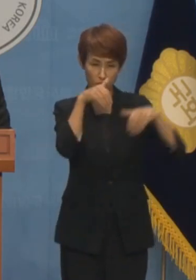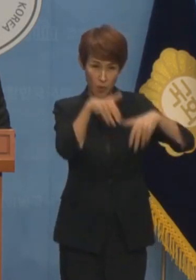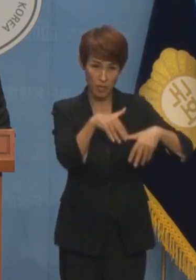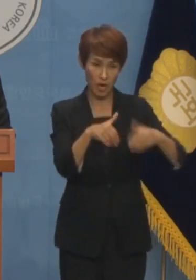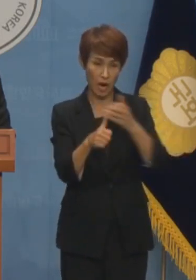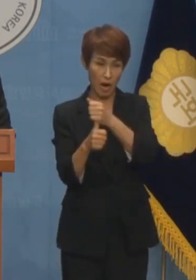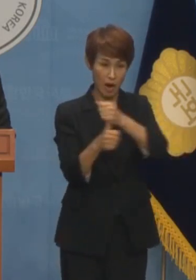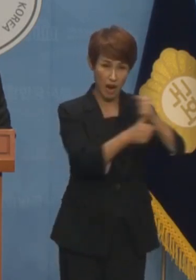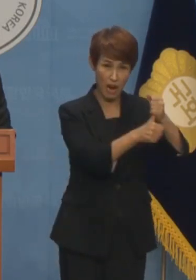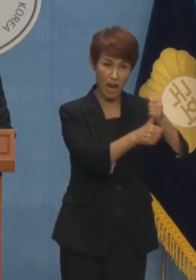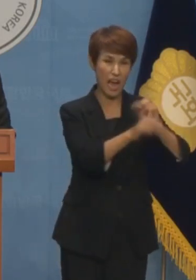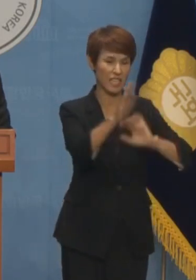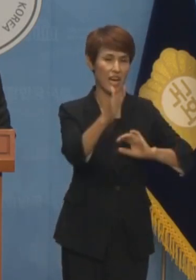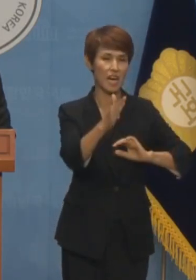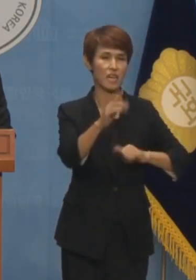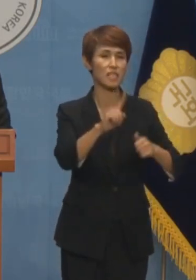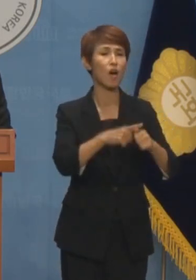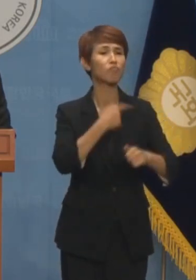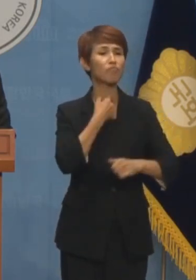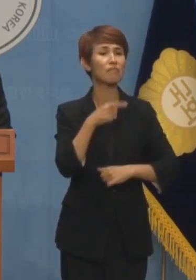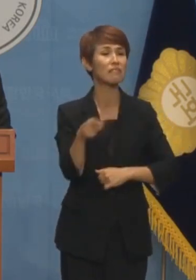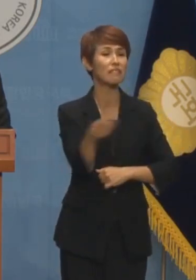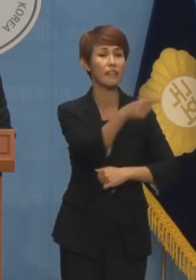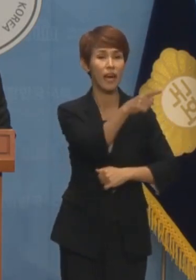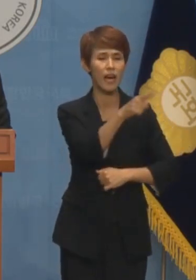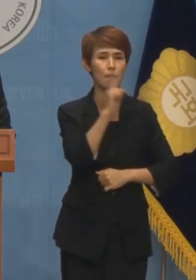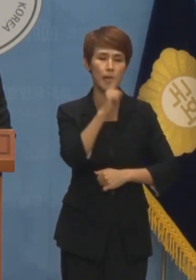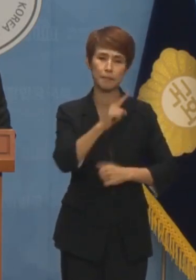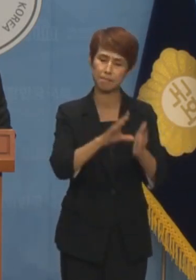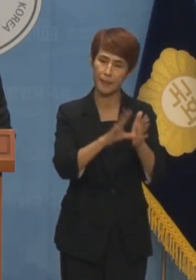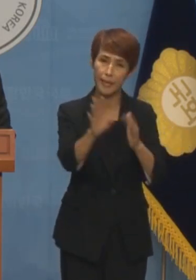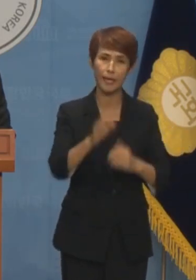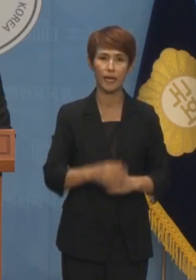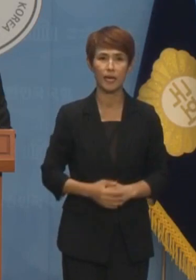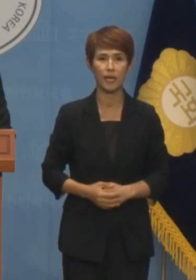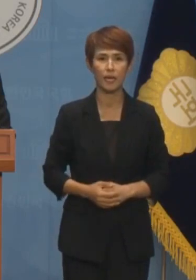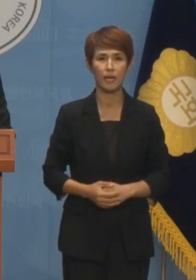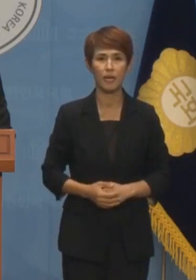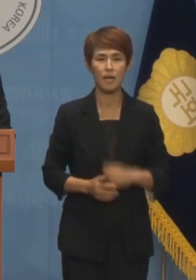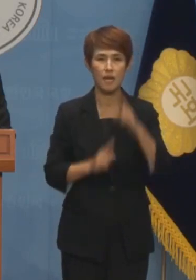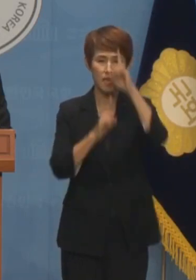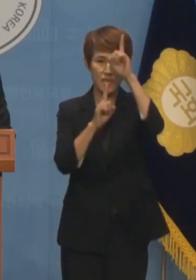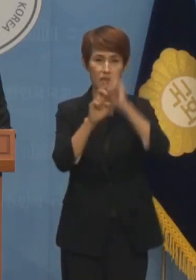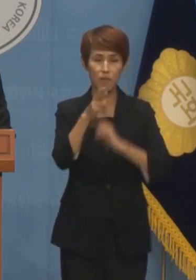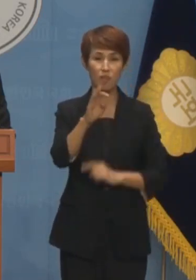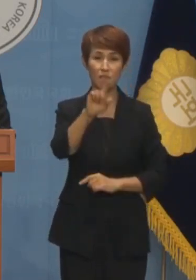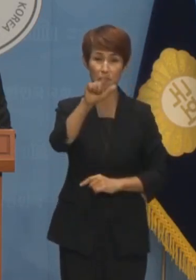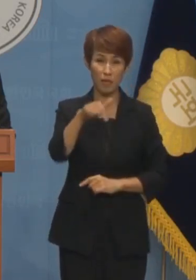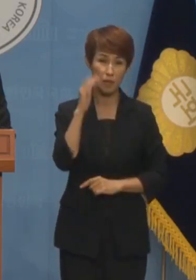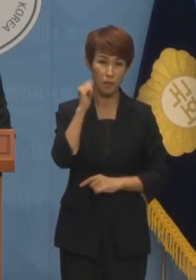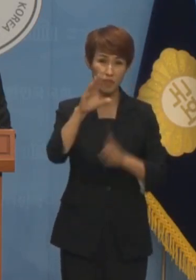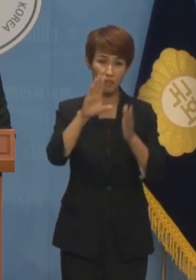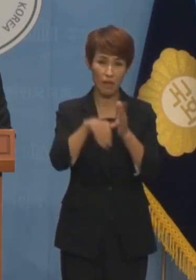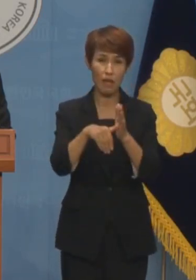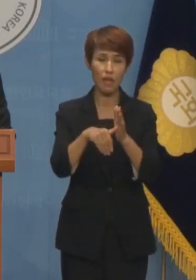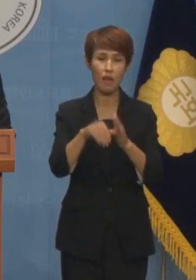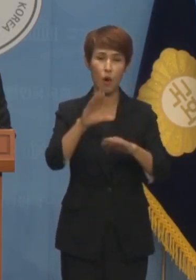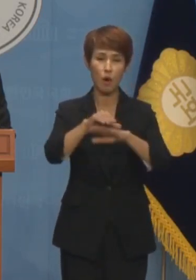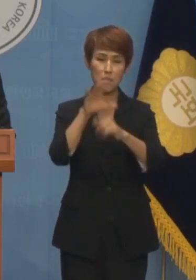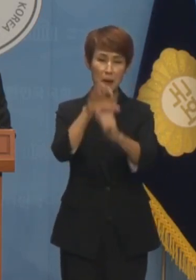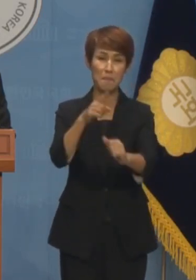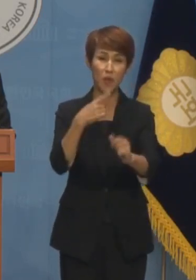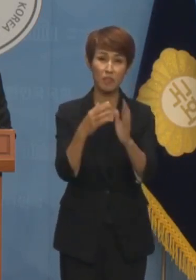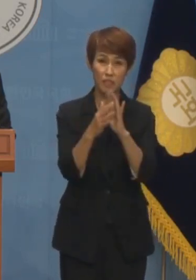합니다. 이러니 이명박 박근혜 정권에서 언론 탄압에 앞장섰던 사람들도 뻔뻔하게